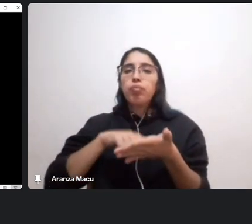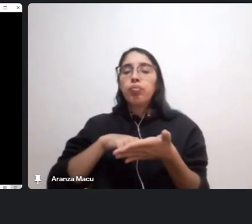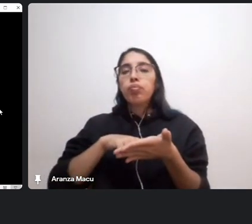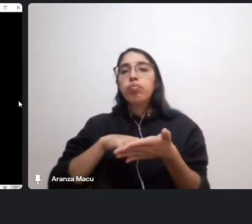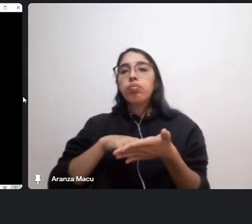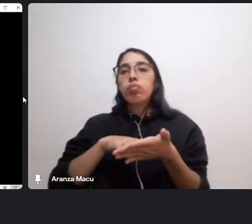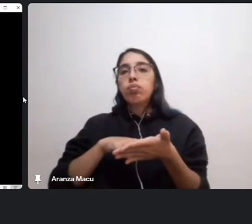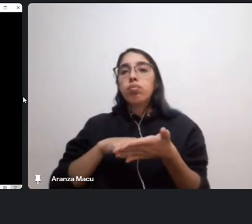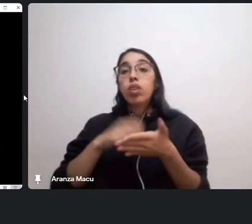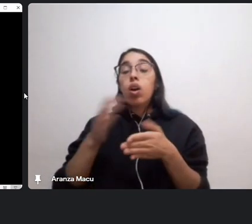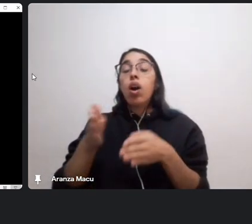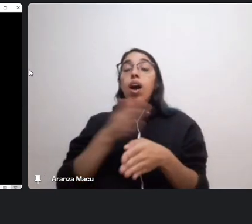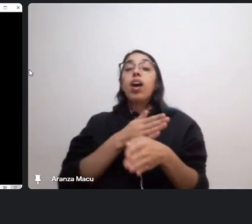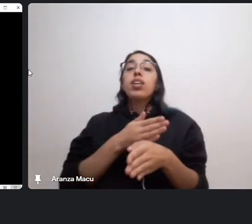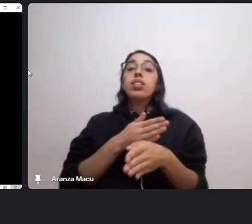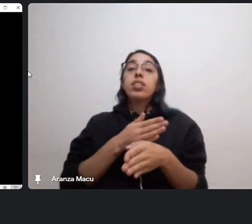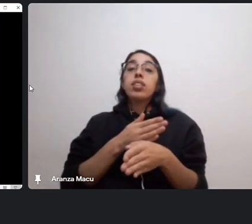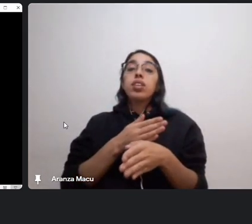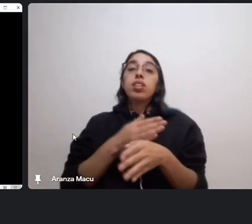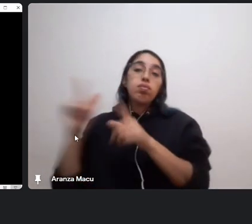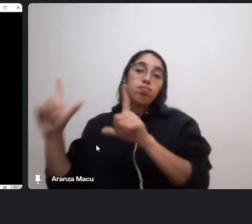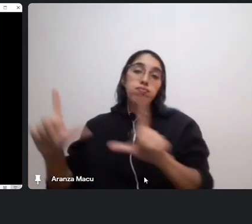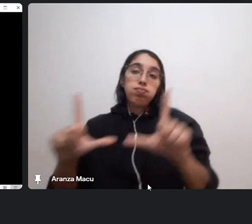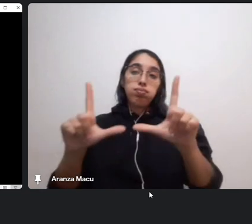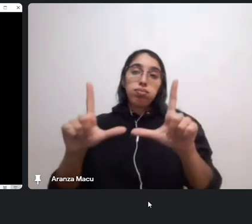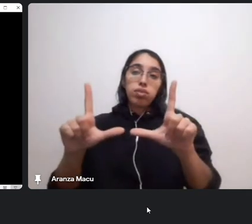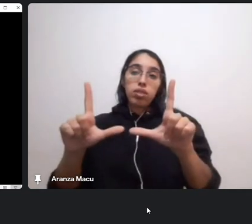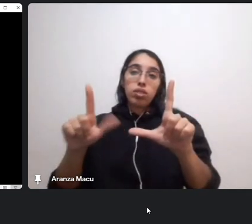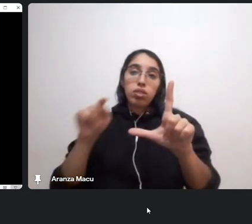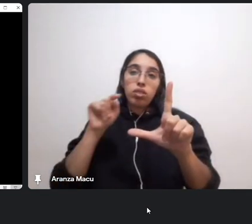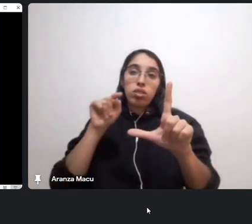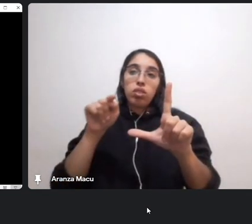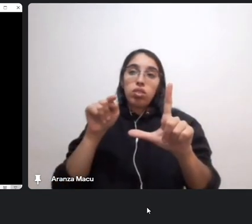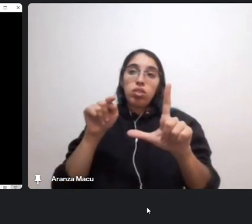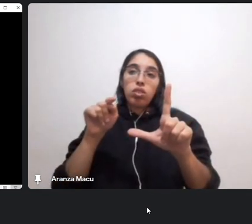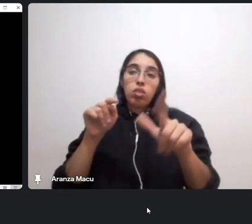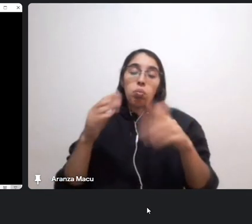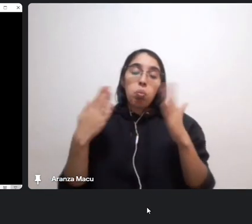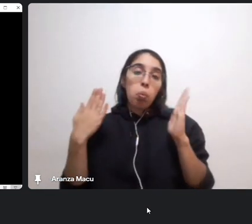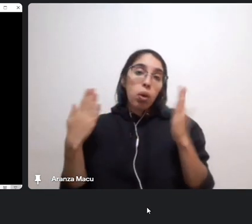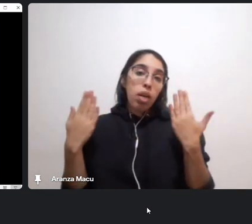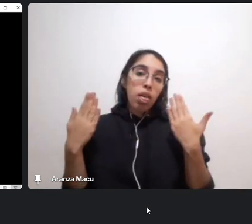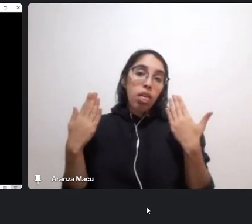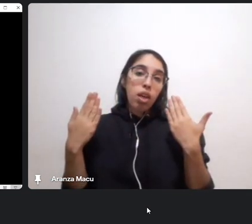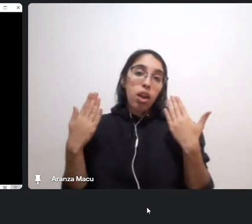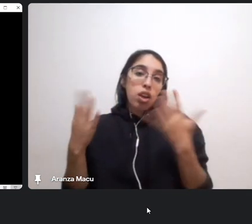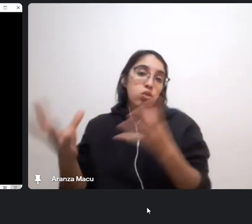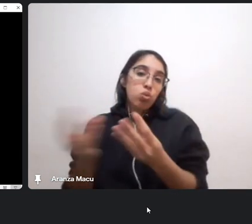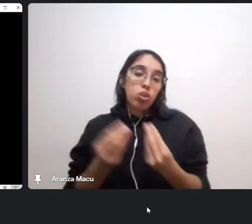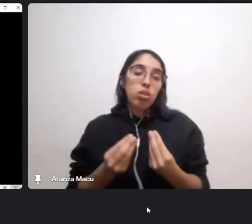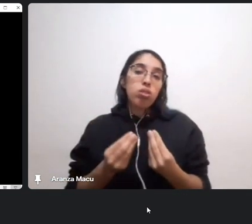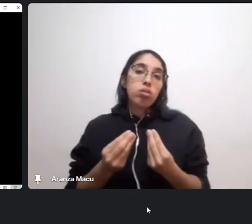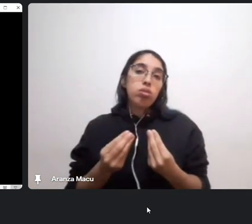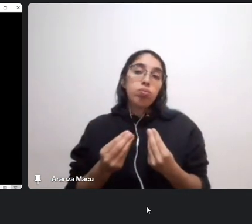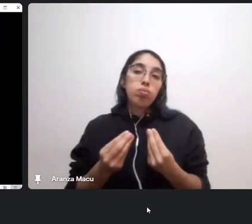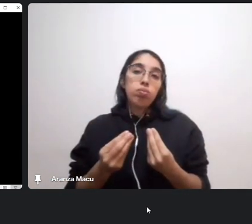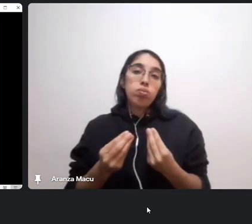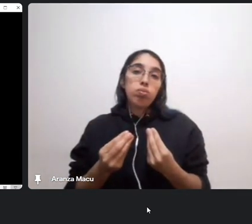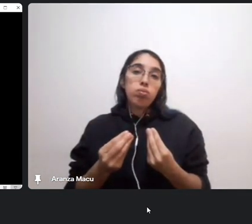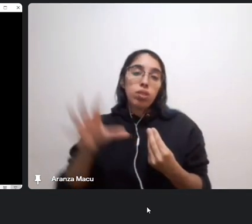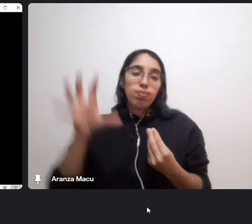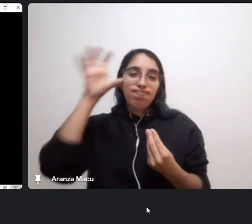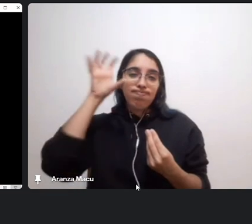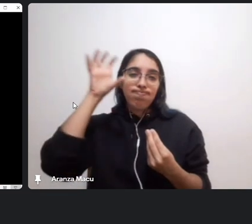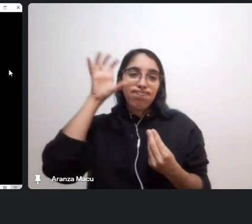este apunte que tal vez les pueda servir para recordar, ¿sí? Entonces